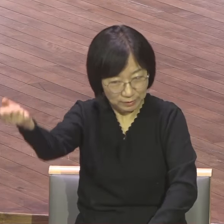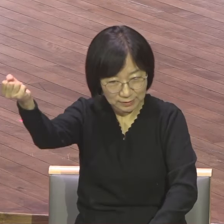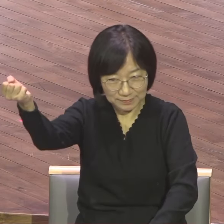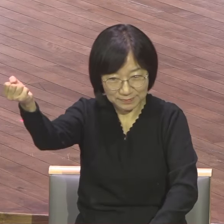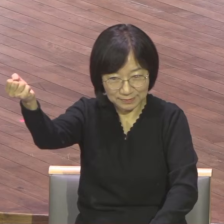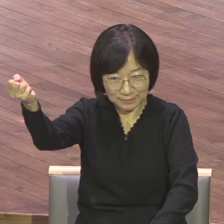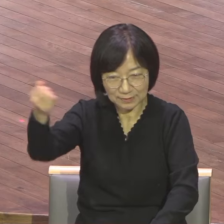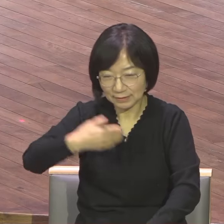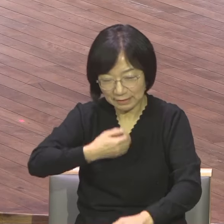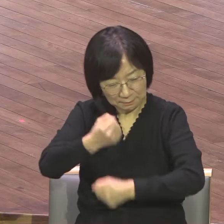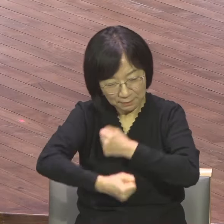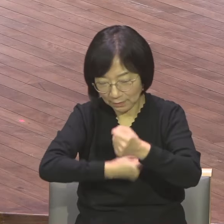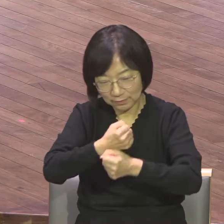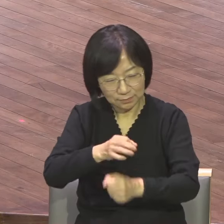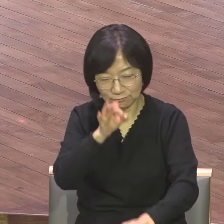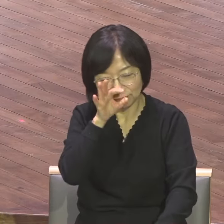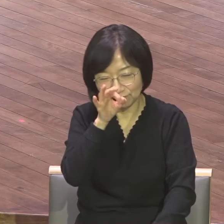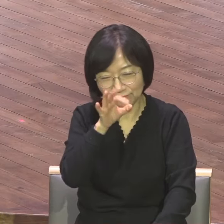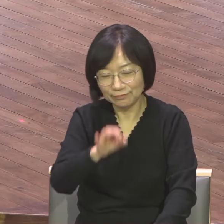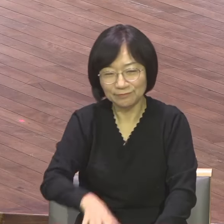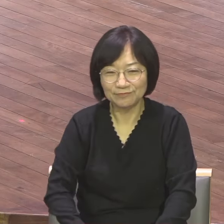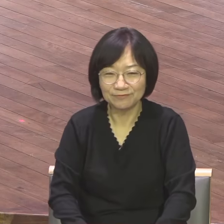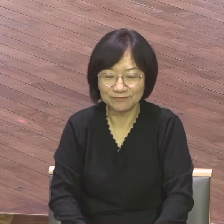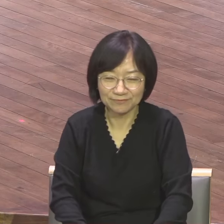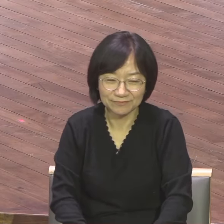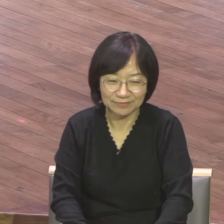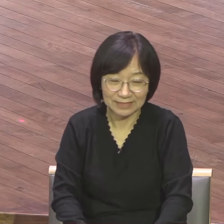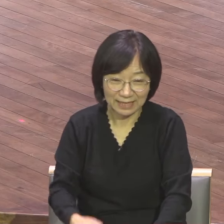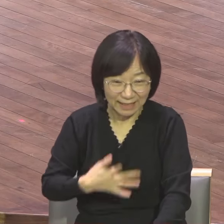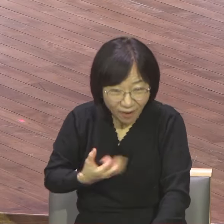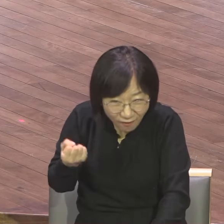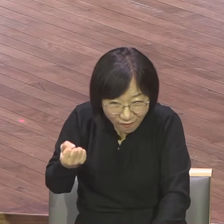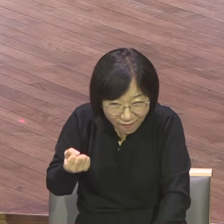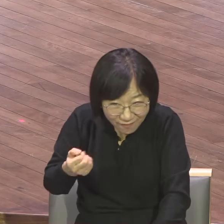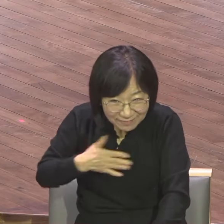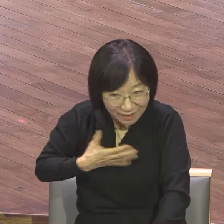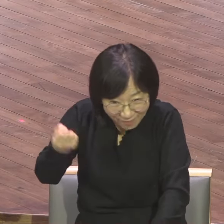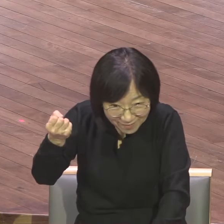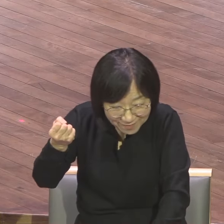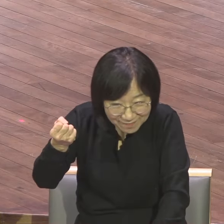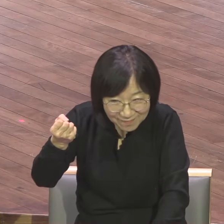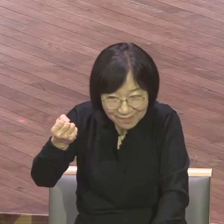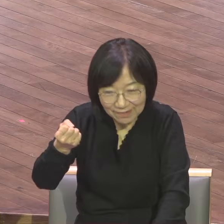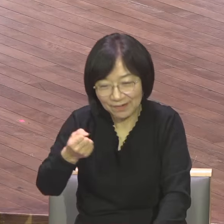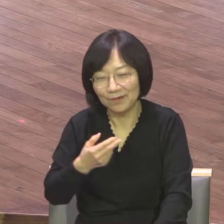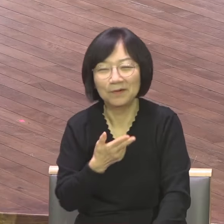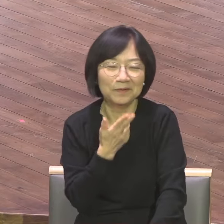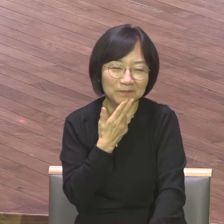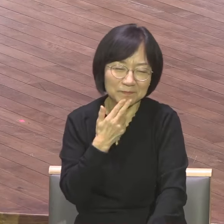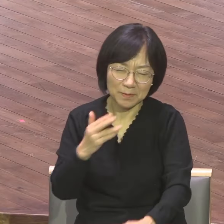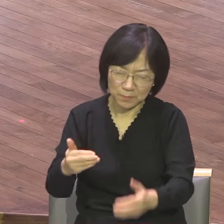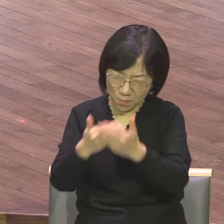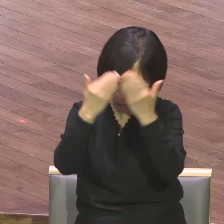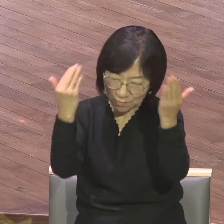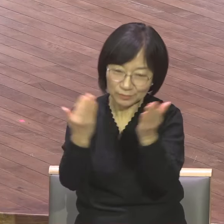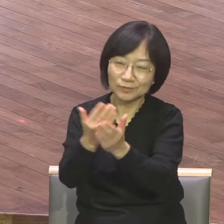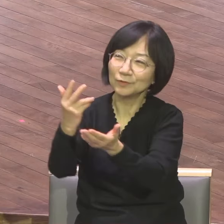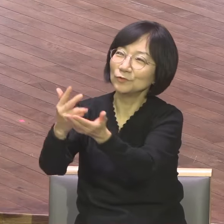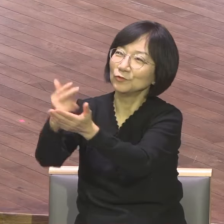아니에요. 내게 어디 있어요? 내게 내 것이 어디 있습니까? 지구촌에 다 주의 것입니다.